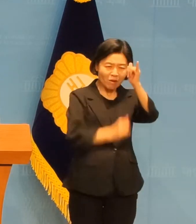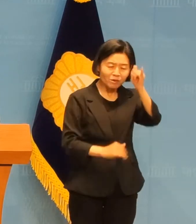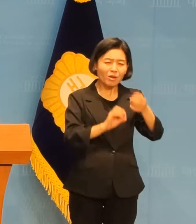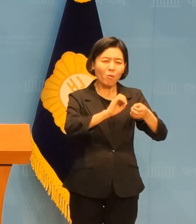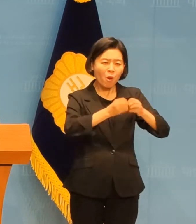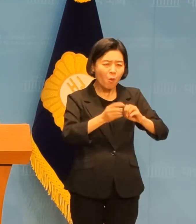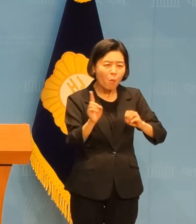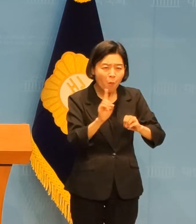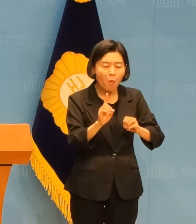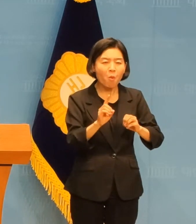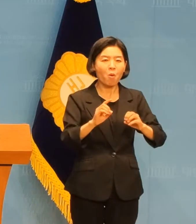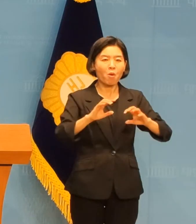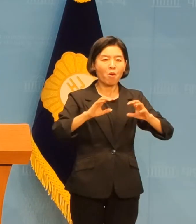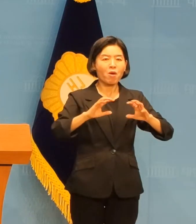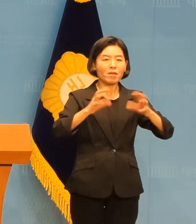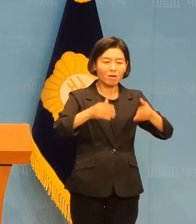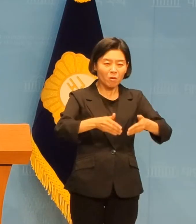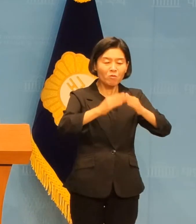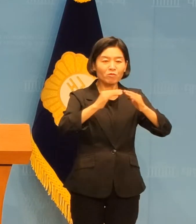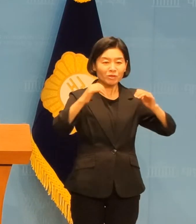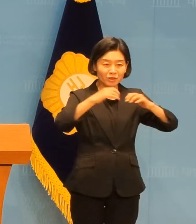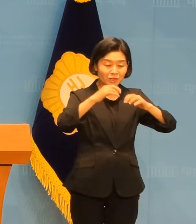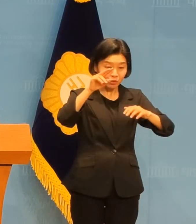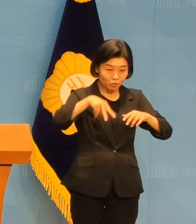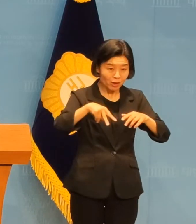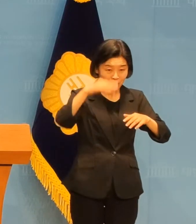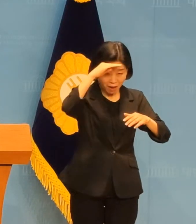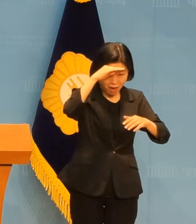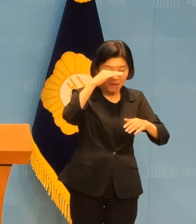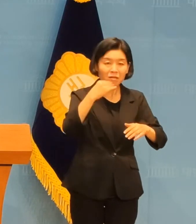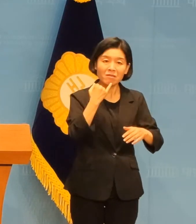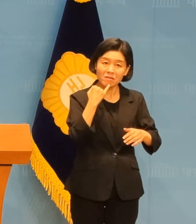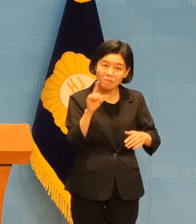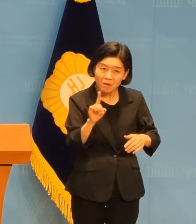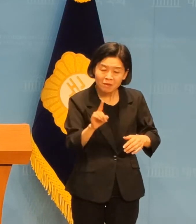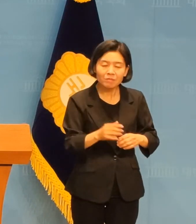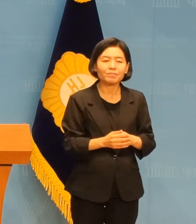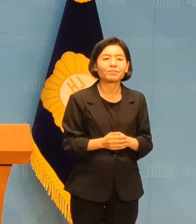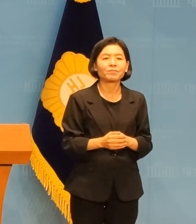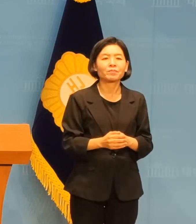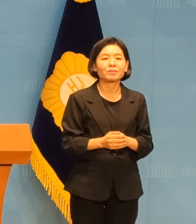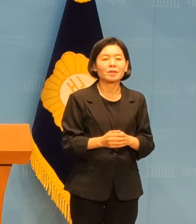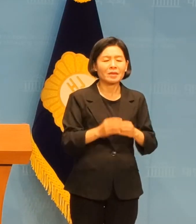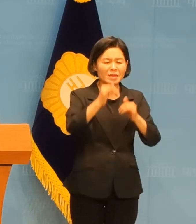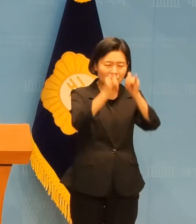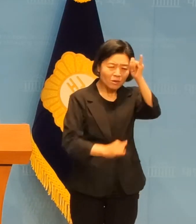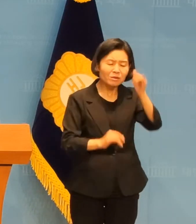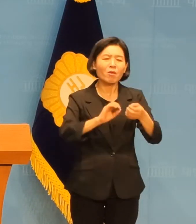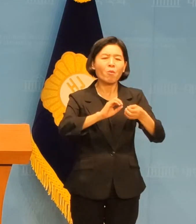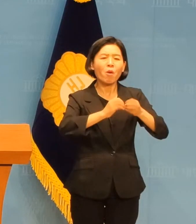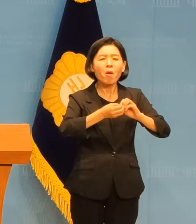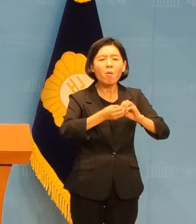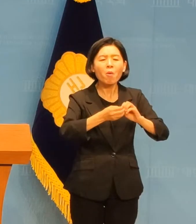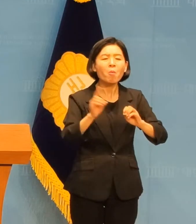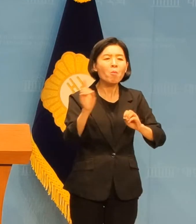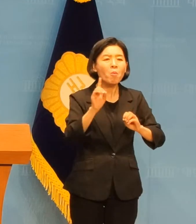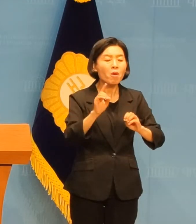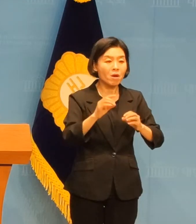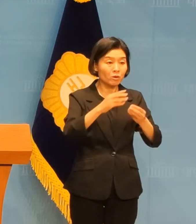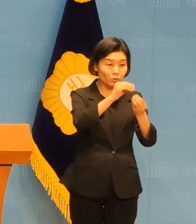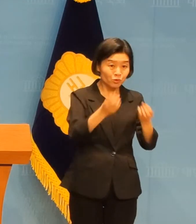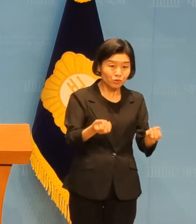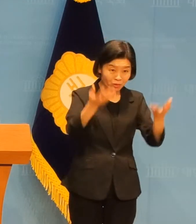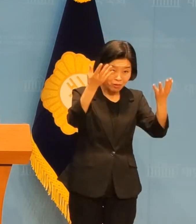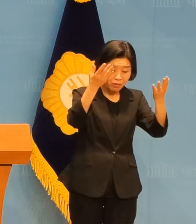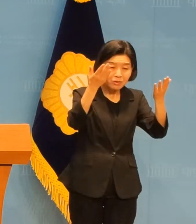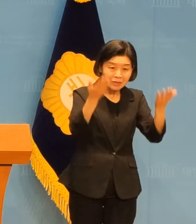가당치도 않은 궤변을 즉각 집어치우십시오. 따뜻해야 할 명절에 역사 왜곡 건국전쟁 2 관람을 끝내